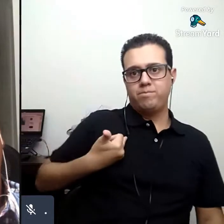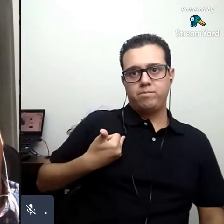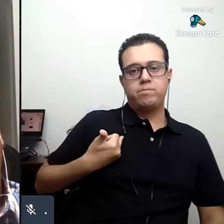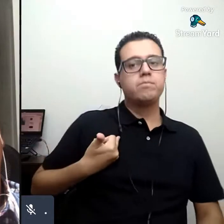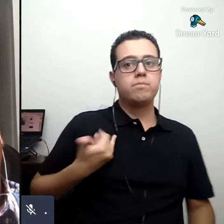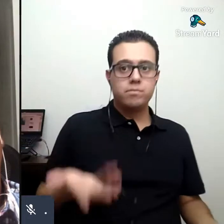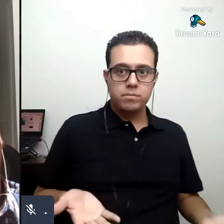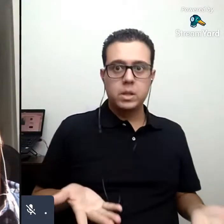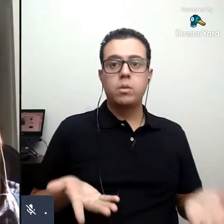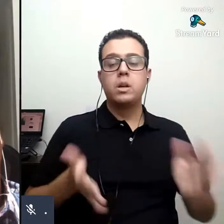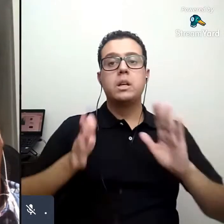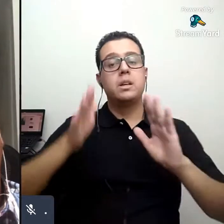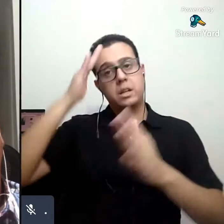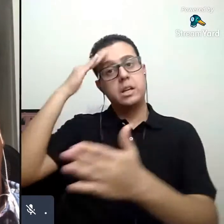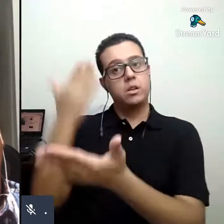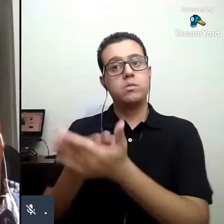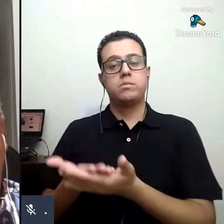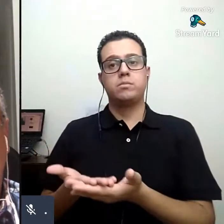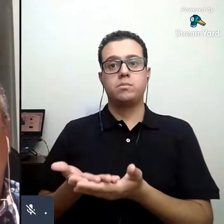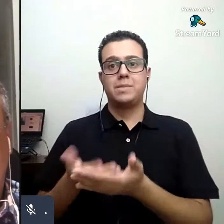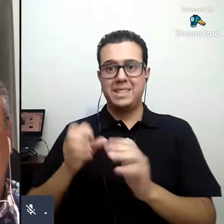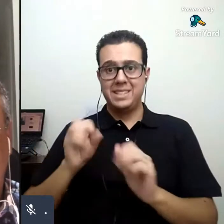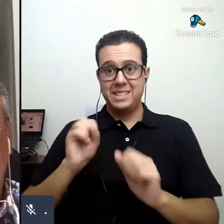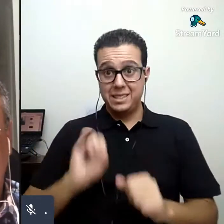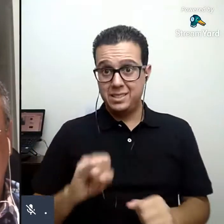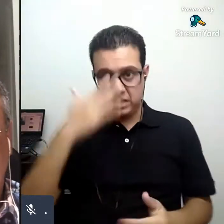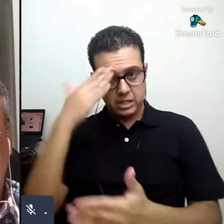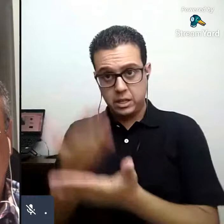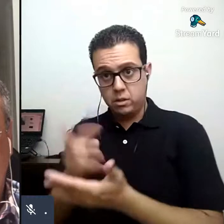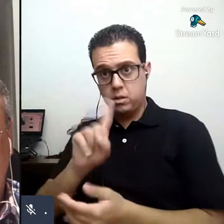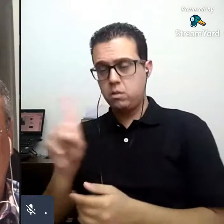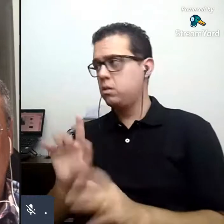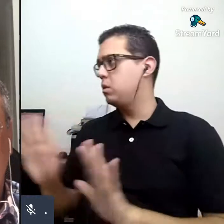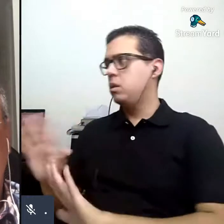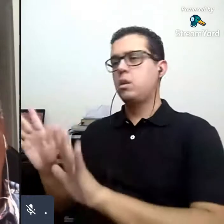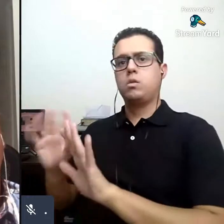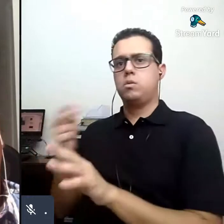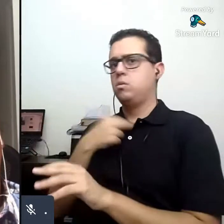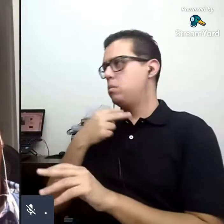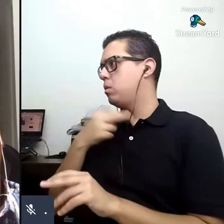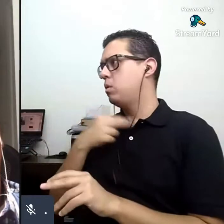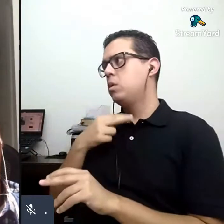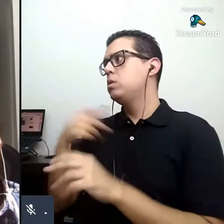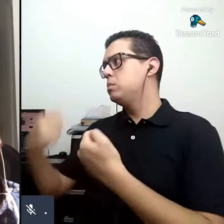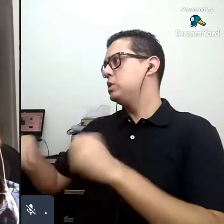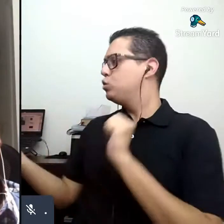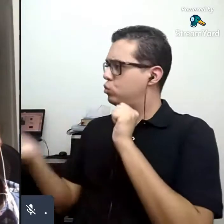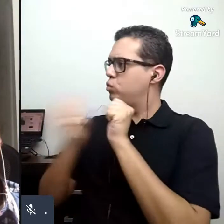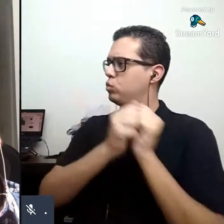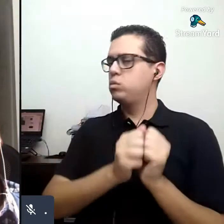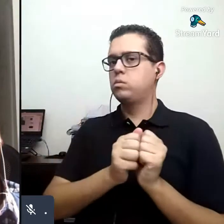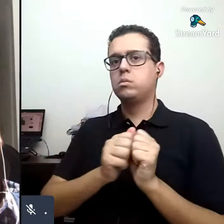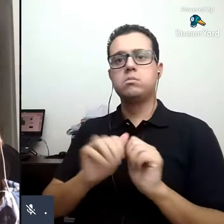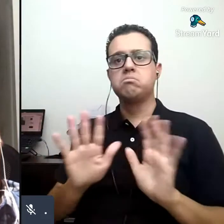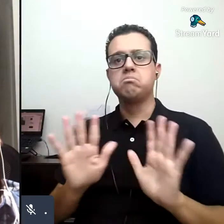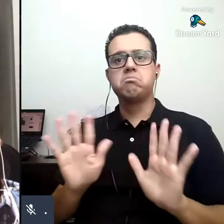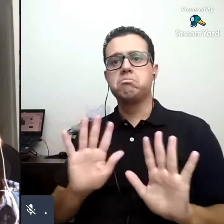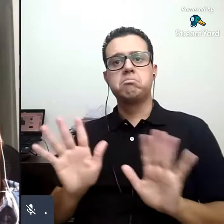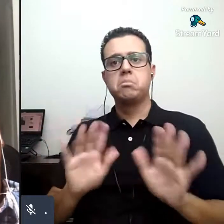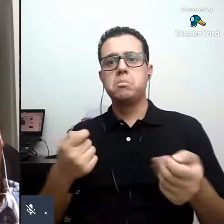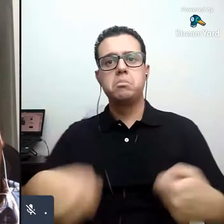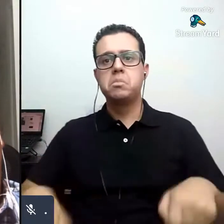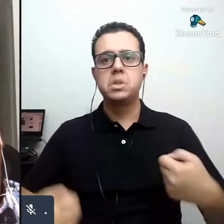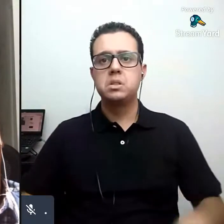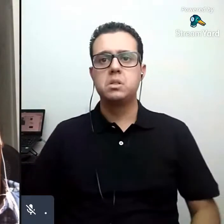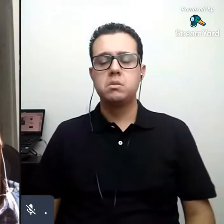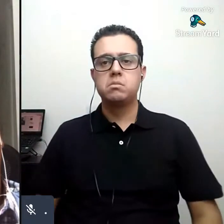Porque senão ele teria alguma resistência. Não, de forma nenhuma, o senhor tem que ir comigo. Ele não precisou